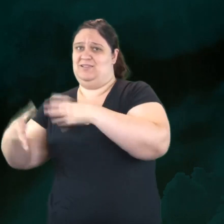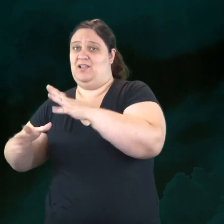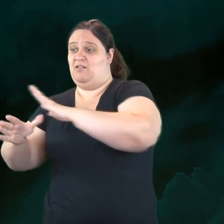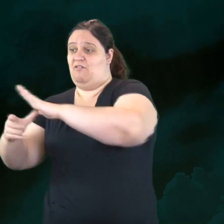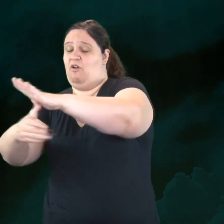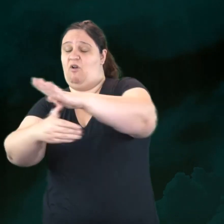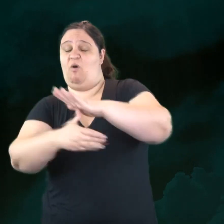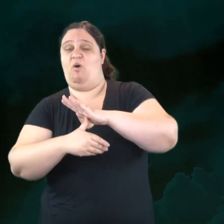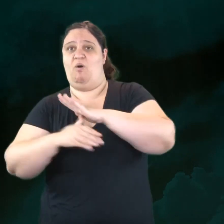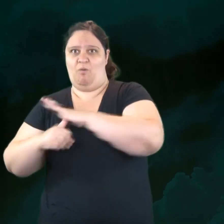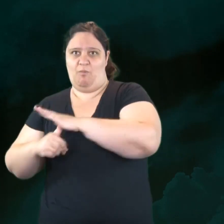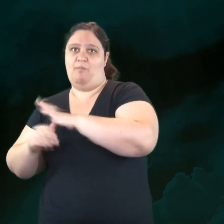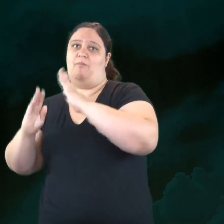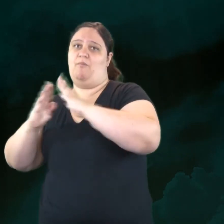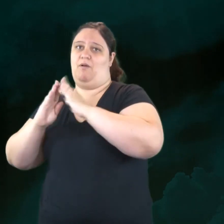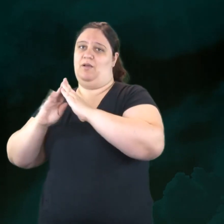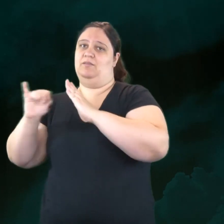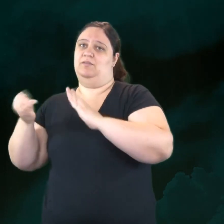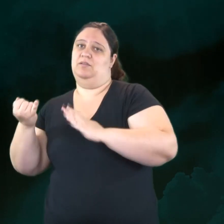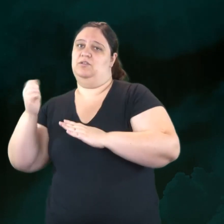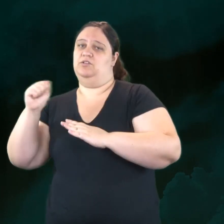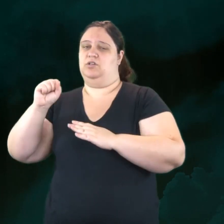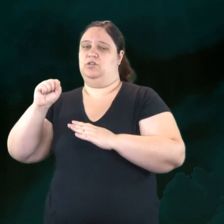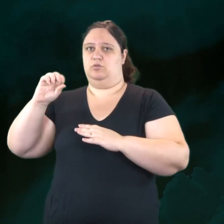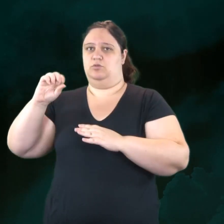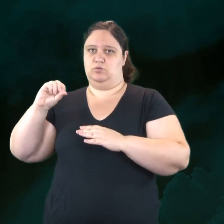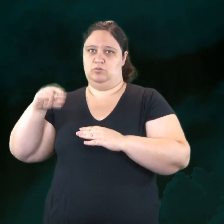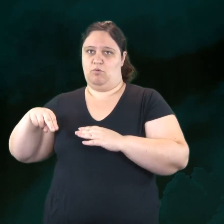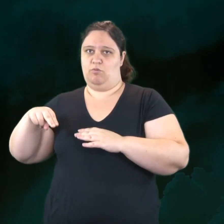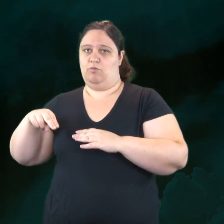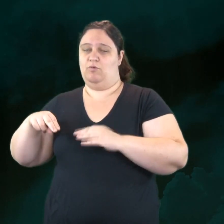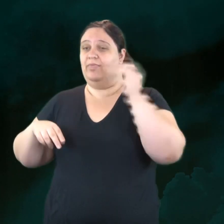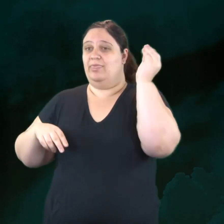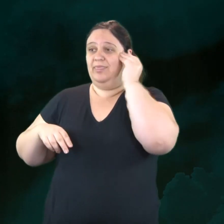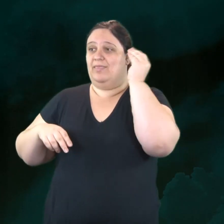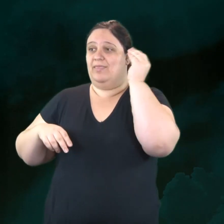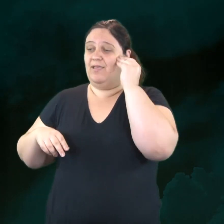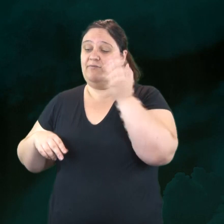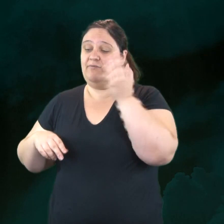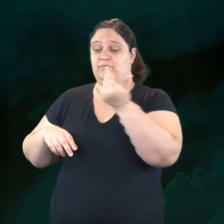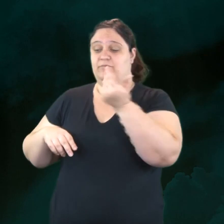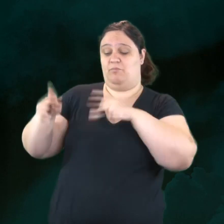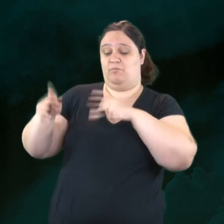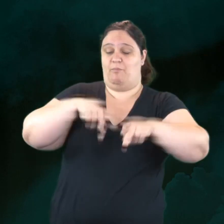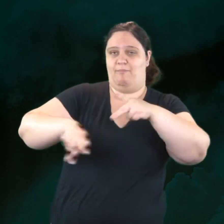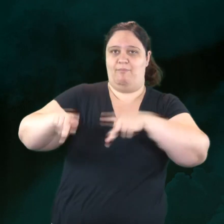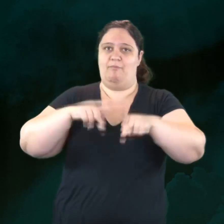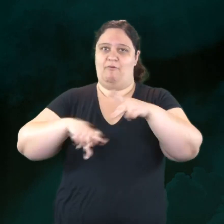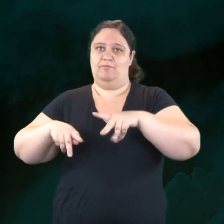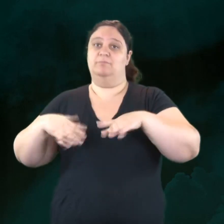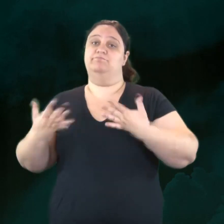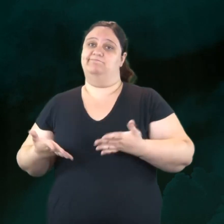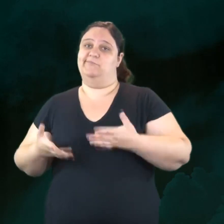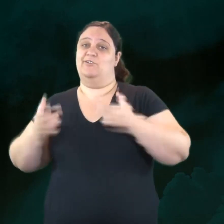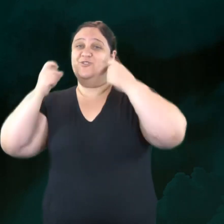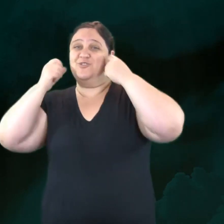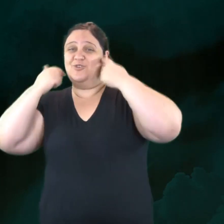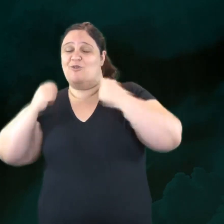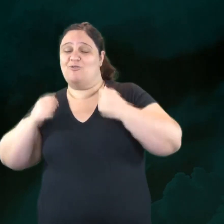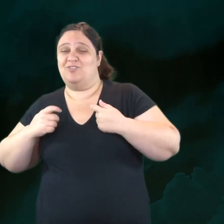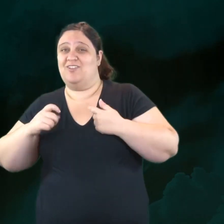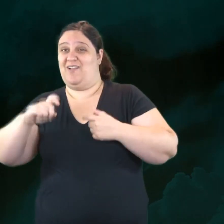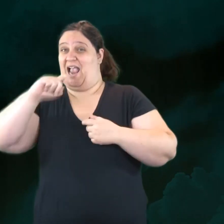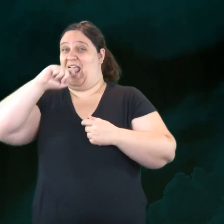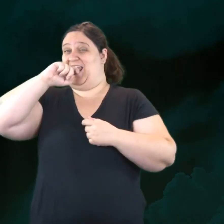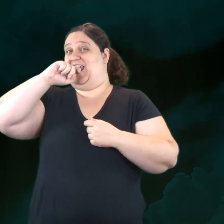Jason, procuravam trazê-los para o meio do povo. Então, os judeus, movidos por inveja, de